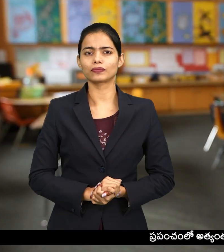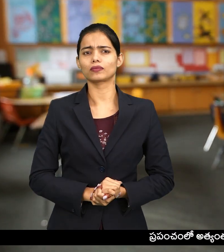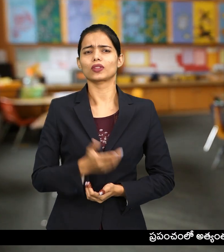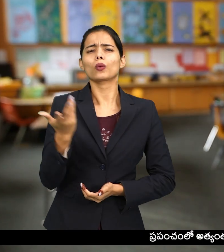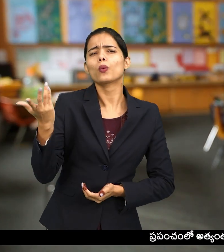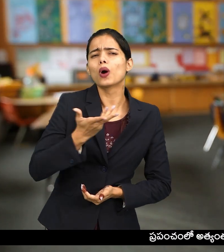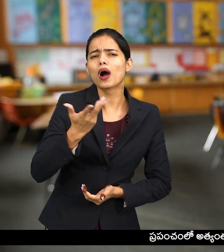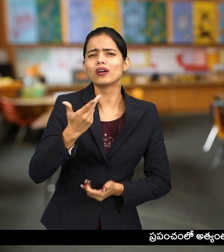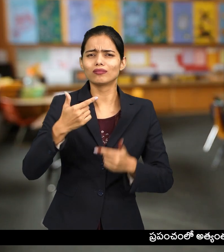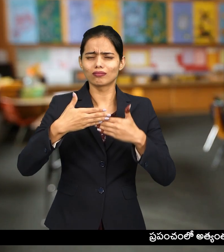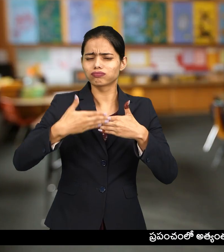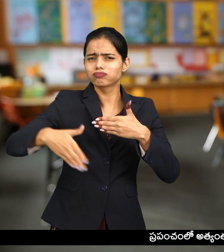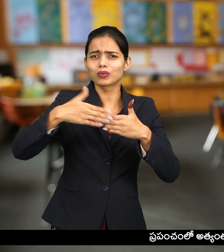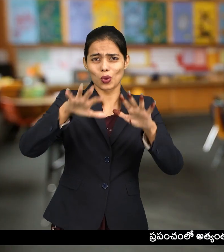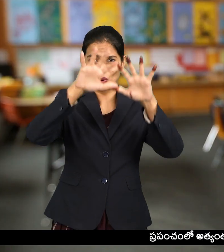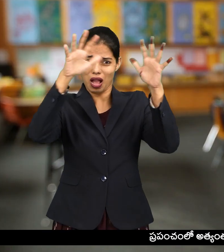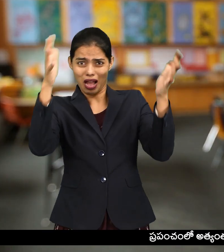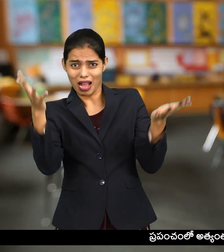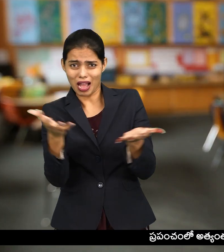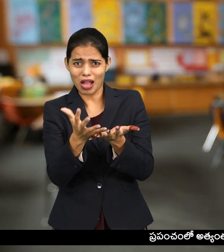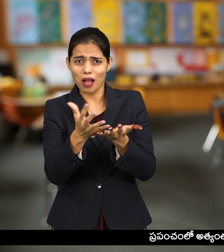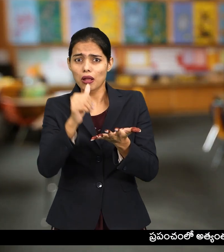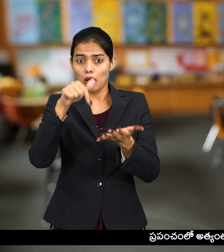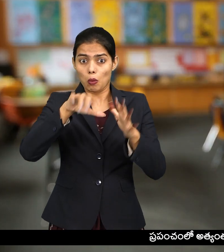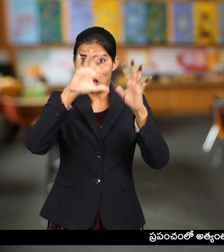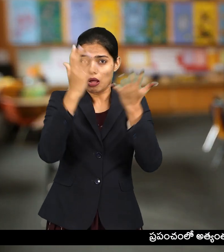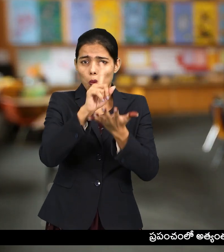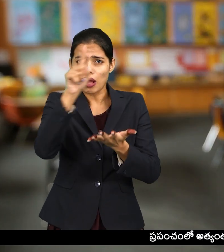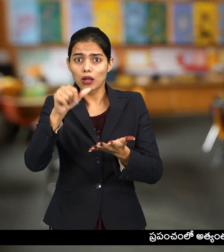ఇవ్వండి. ప్రపంచంలో అత్యంత పొడవైన జీవి ఏమిటి?